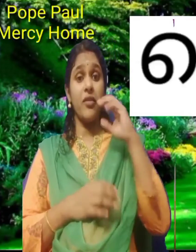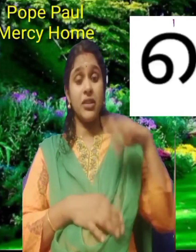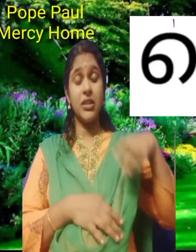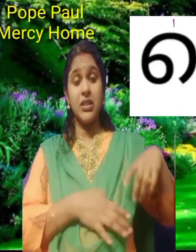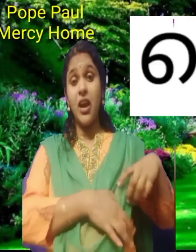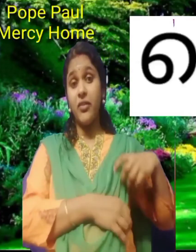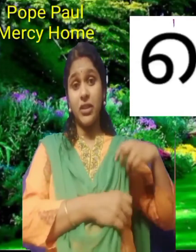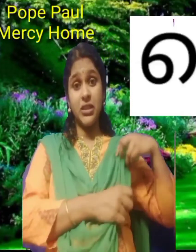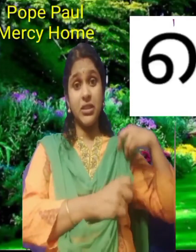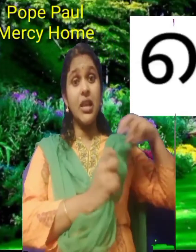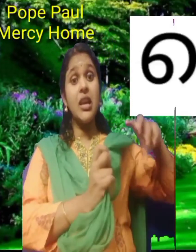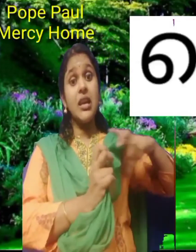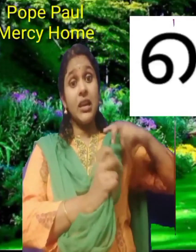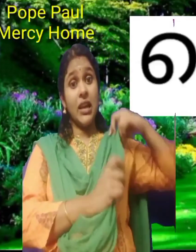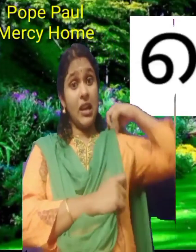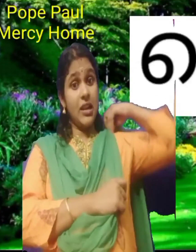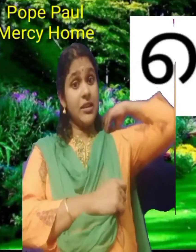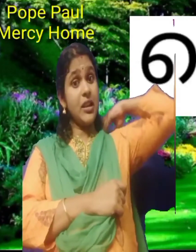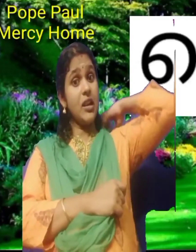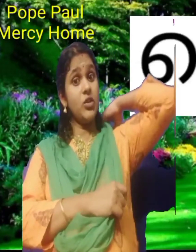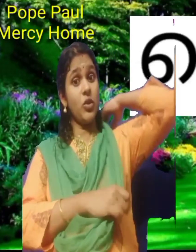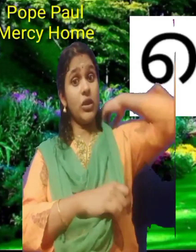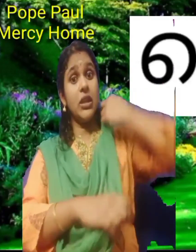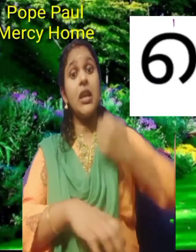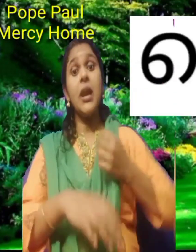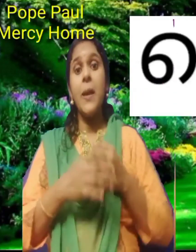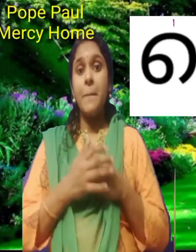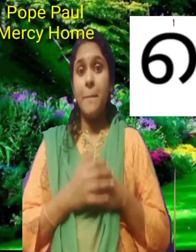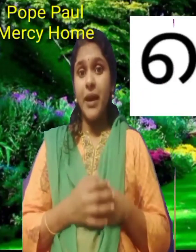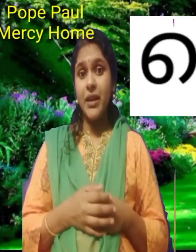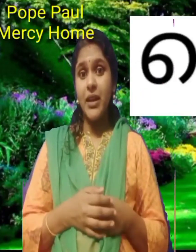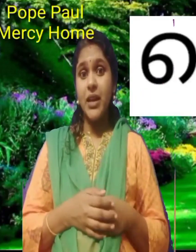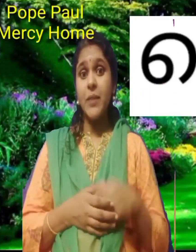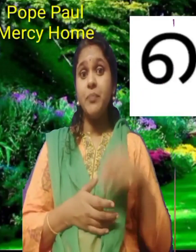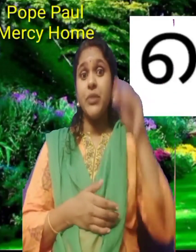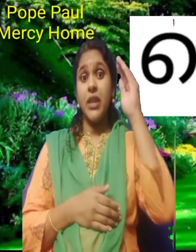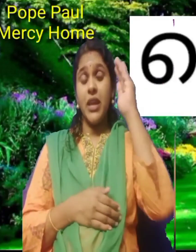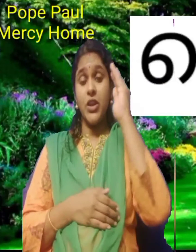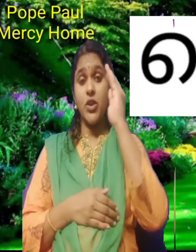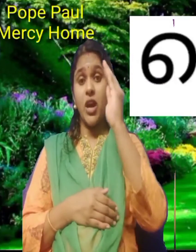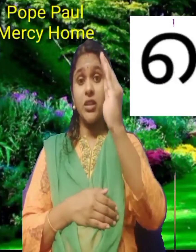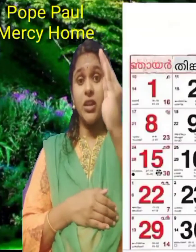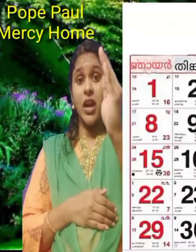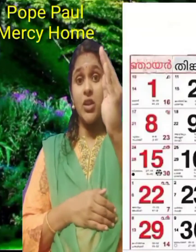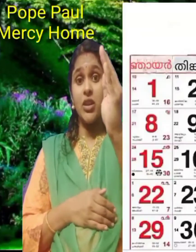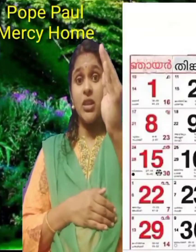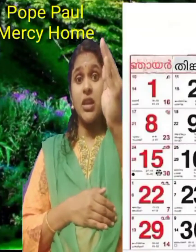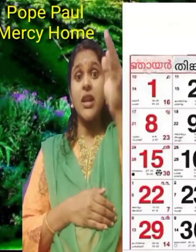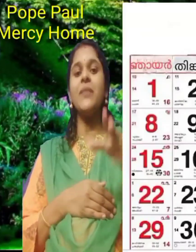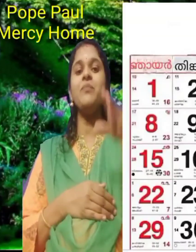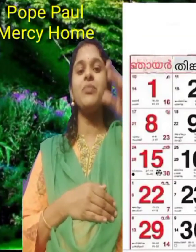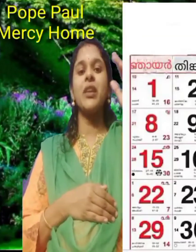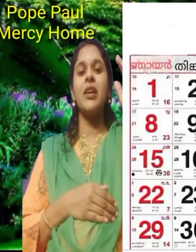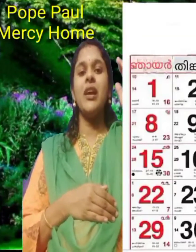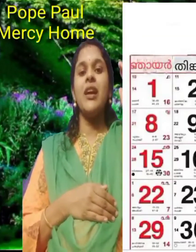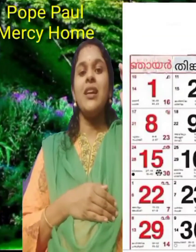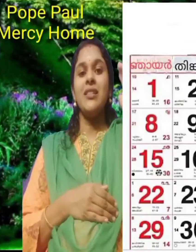മക്കളായി ആവർത്തിച്ച് ആവർത്തിച്ച് കലണ്ടറിൽ നോക്കി പറയേ. ഏറ്റവും ആദ്യം കാണുന്നത്